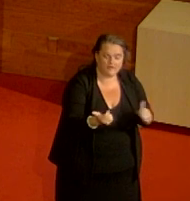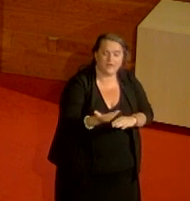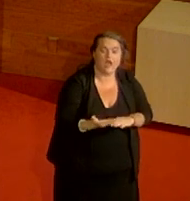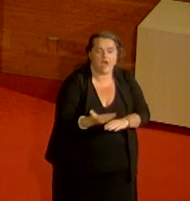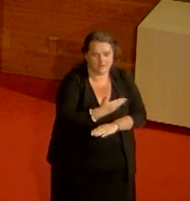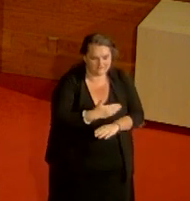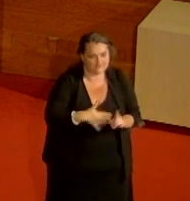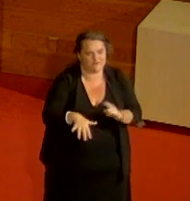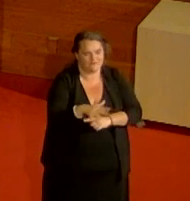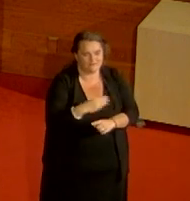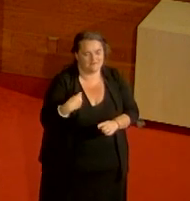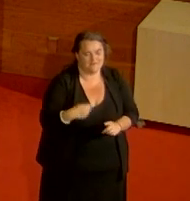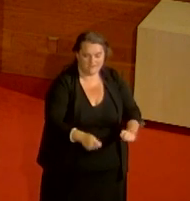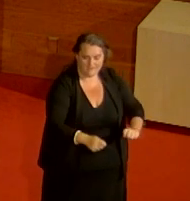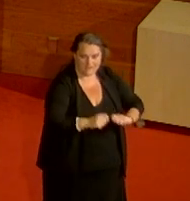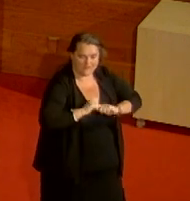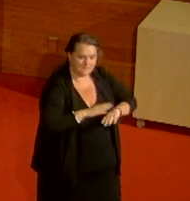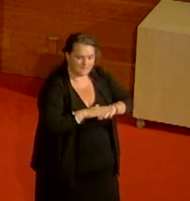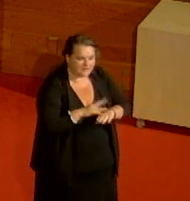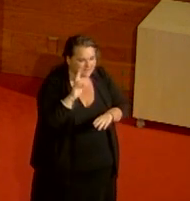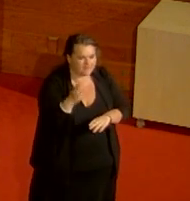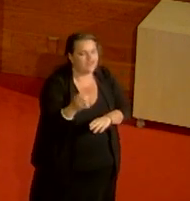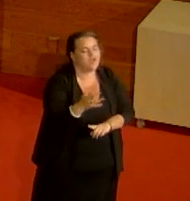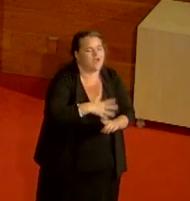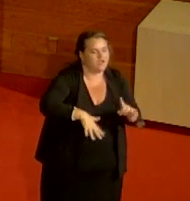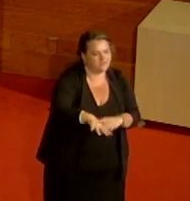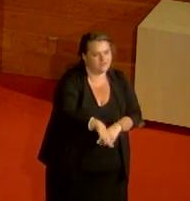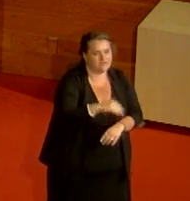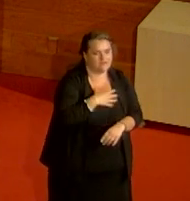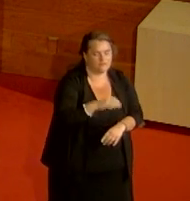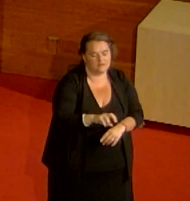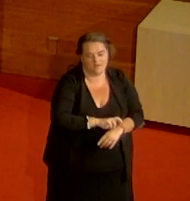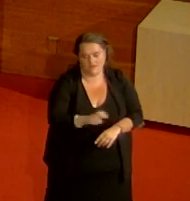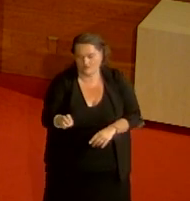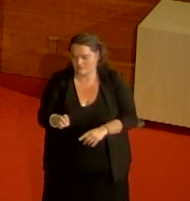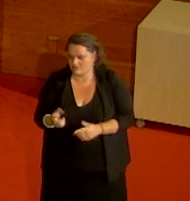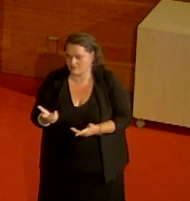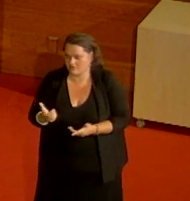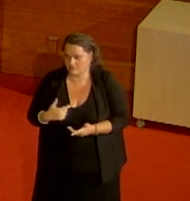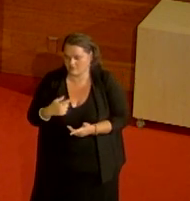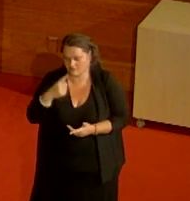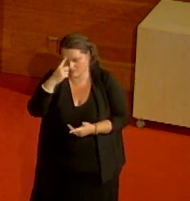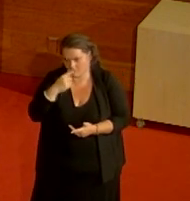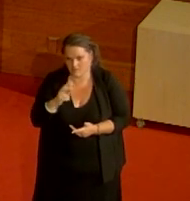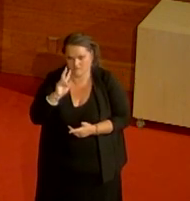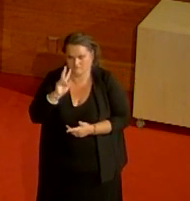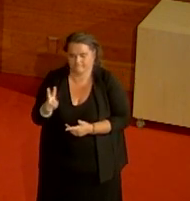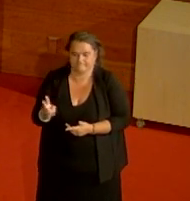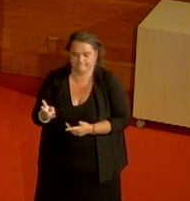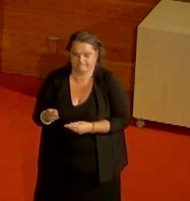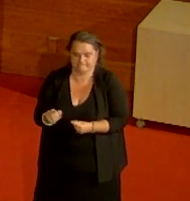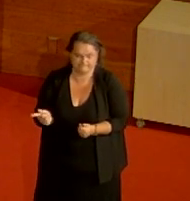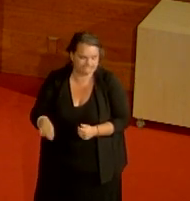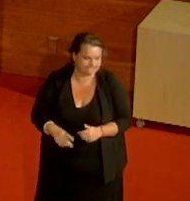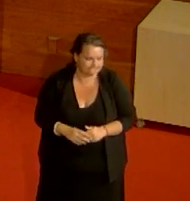nos permitía entender qué es lo que estábamos viendo al desdibujamiento de el objeto como veremos ahora lo que veis en